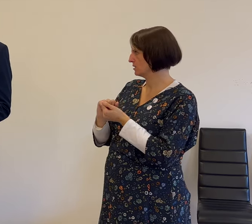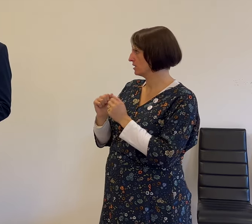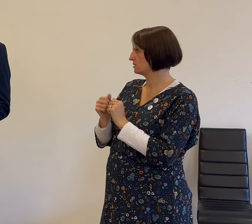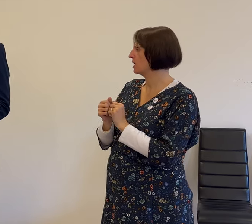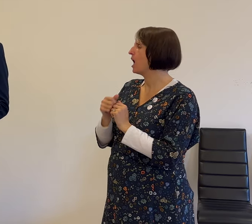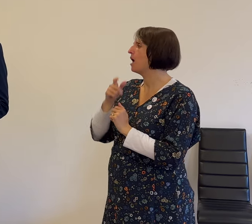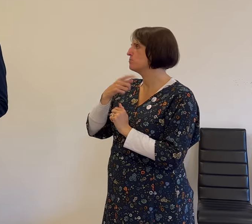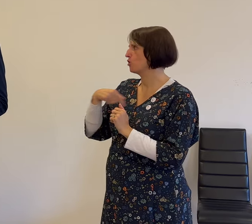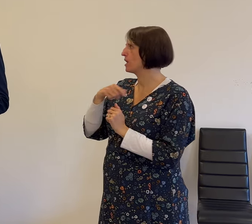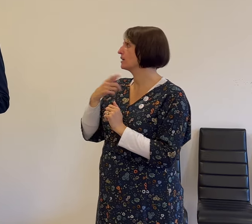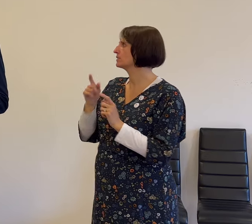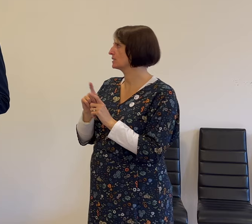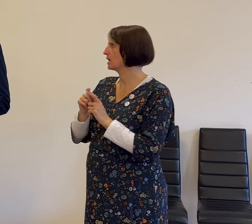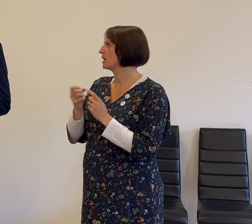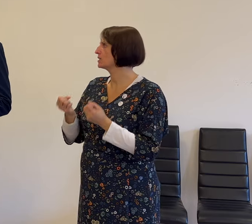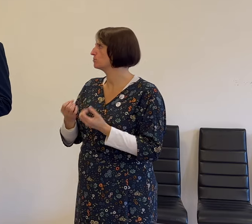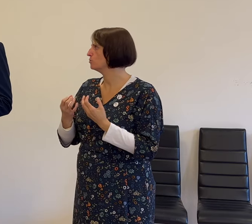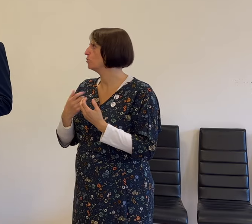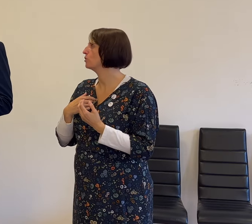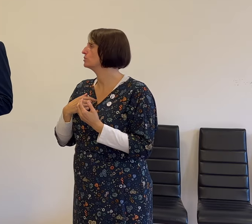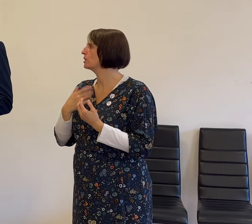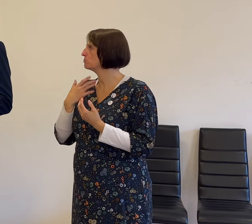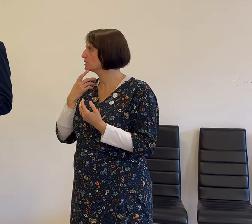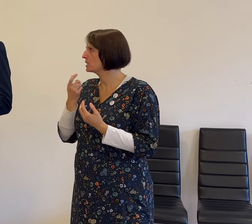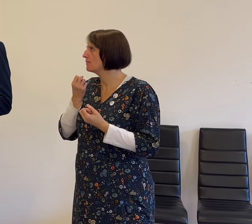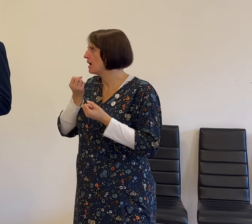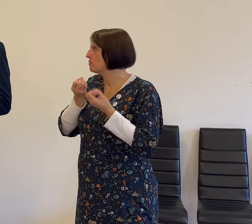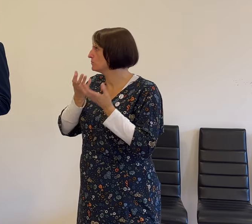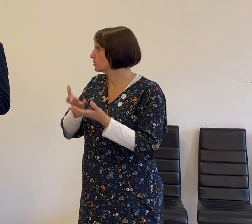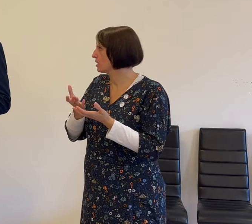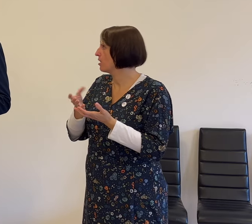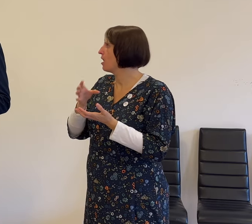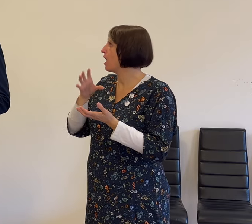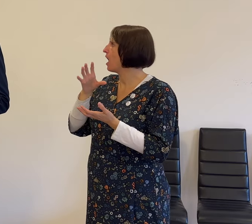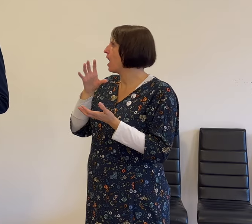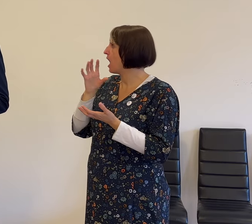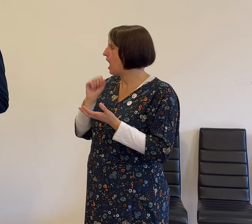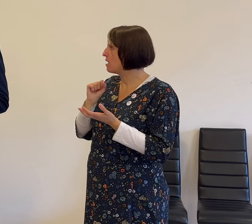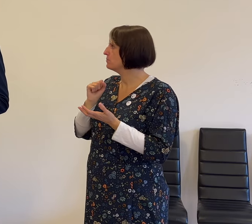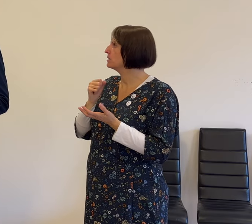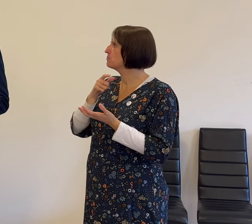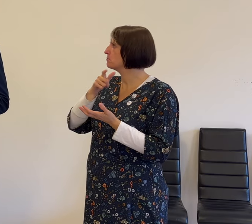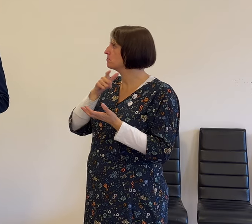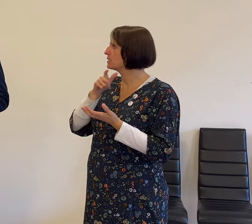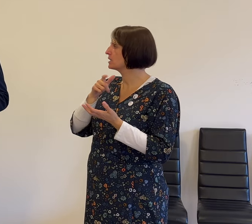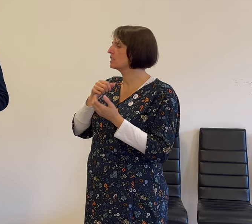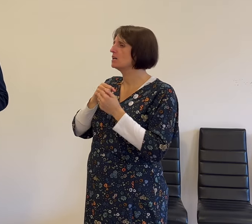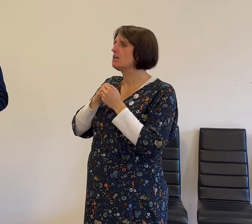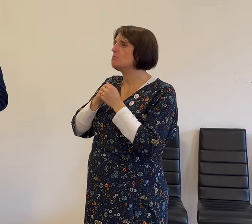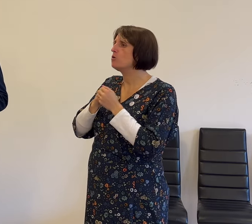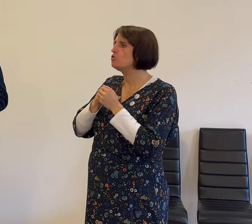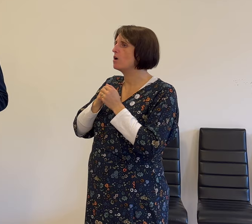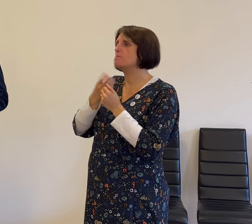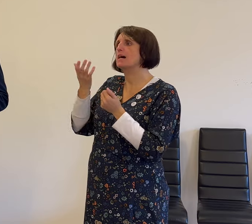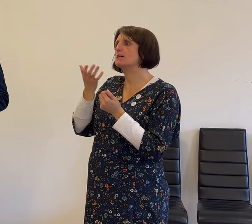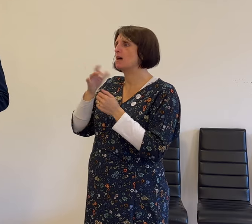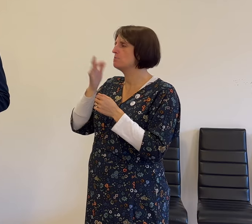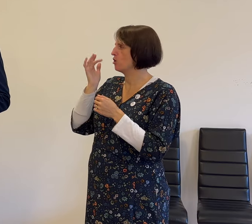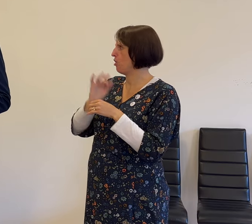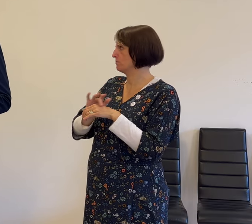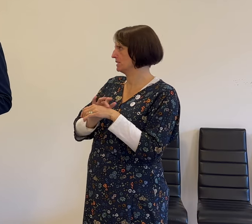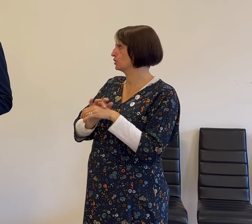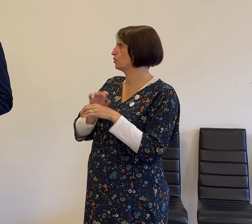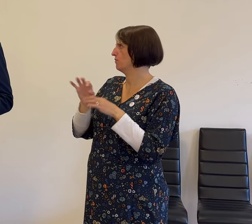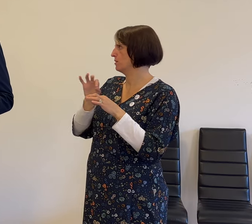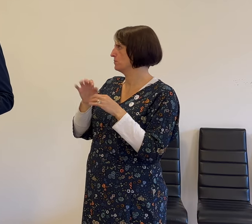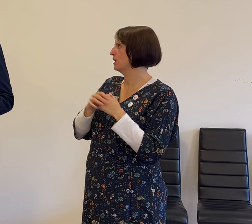pro nás, abychom Bohu dovolili, aby to, s čím bojujeme, tam, kde si nevíme rady, aby